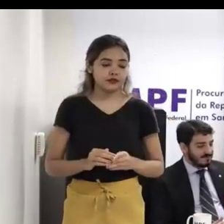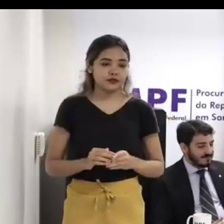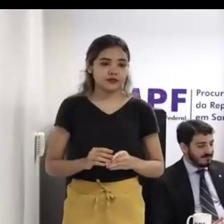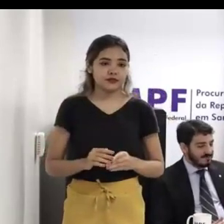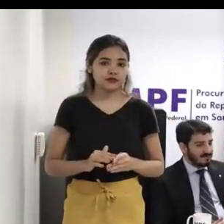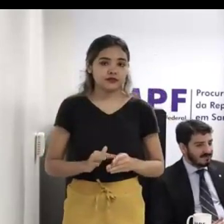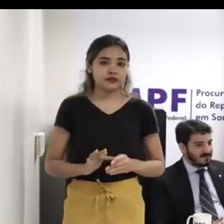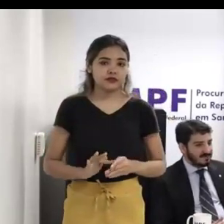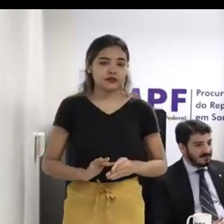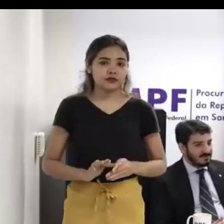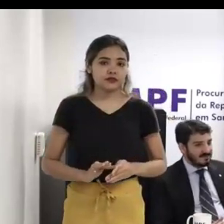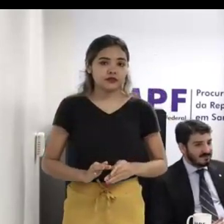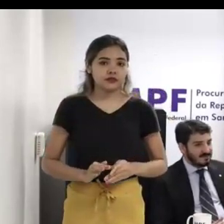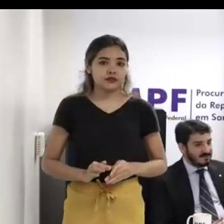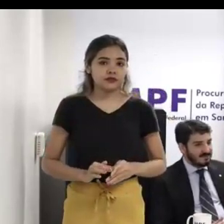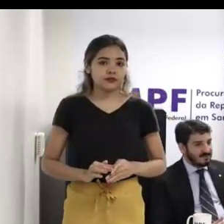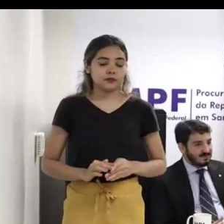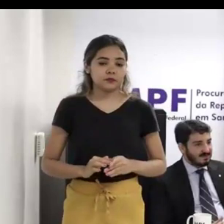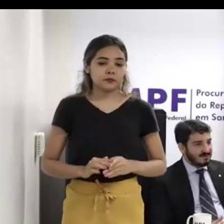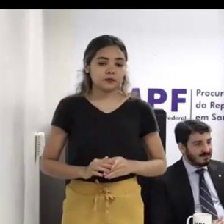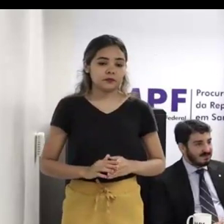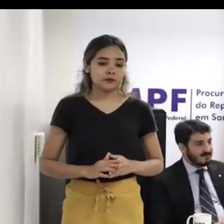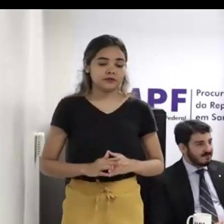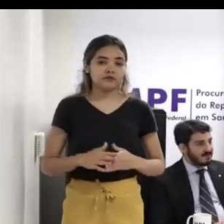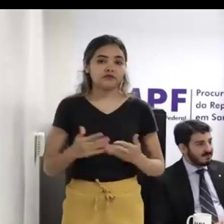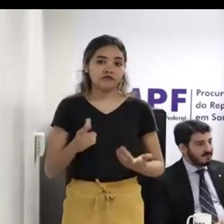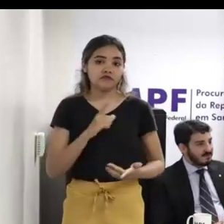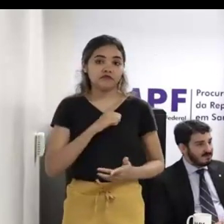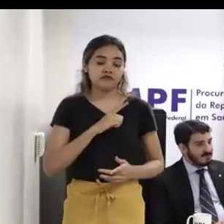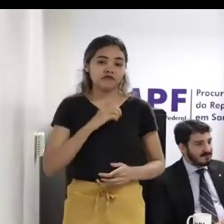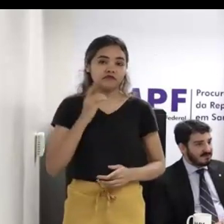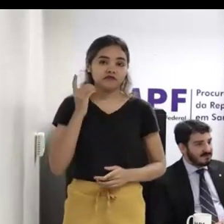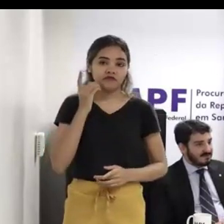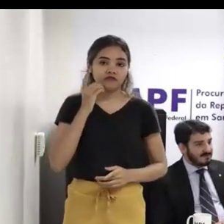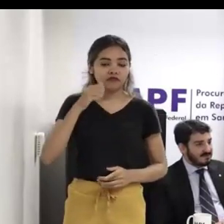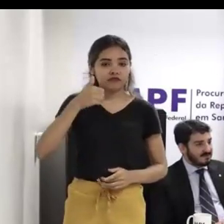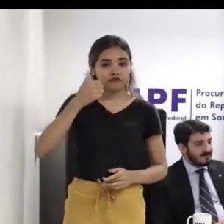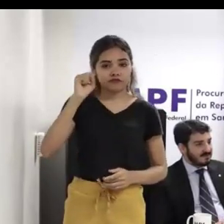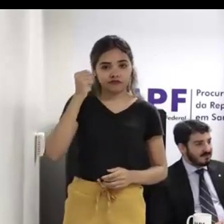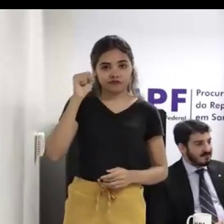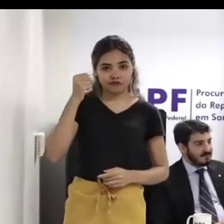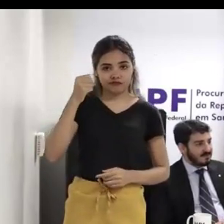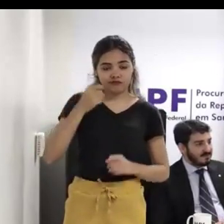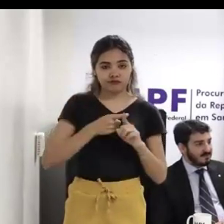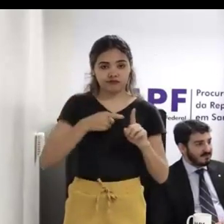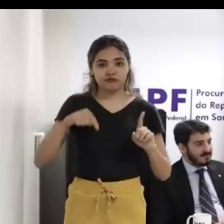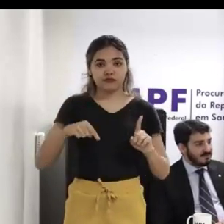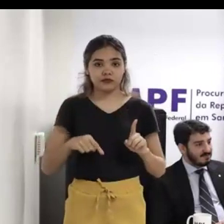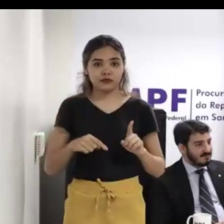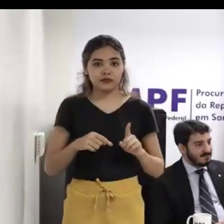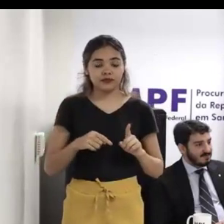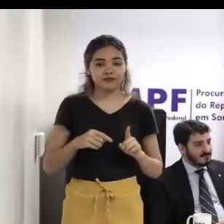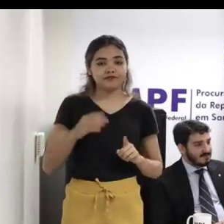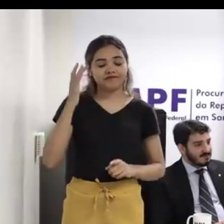mas nós estamos aí com o Dia D que é o dia 18 de Maio que este ano cai no sábado amanhã